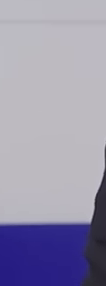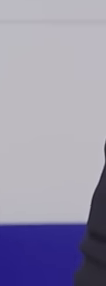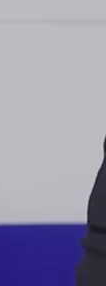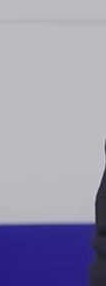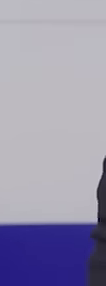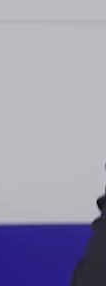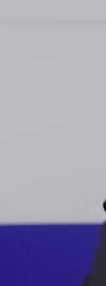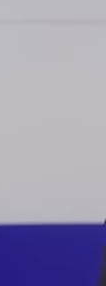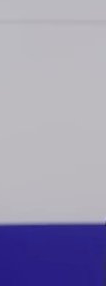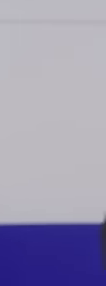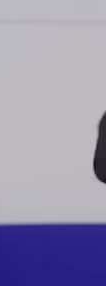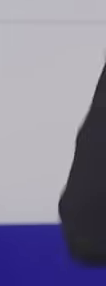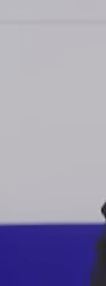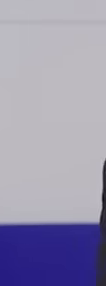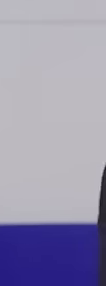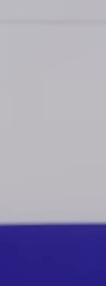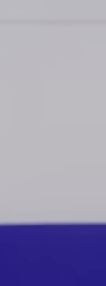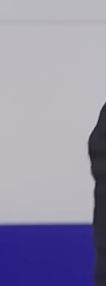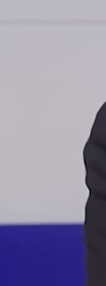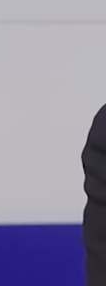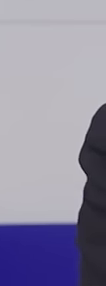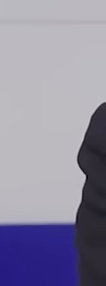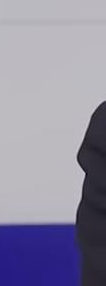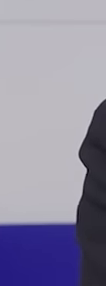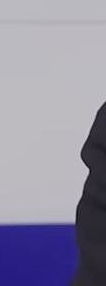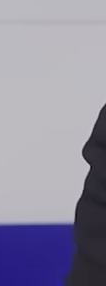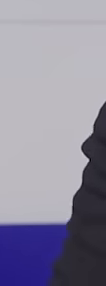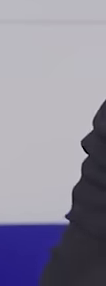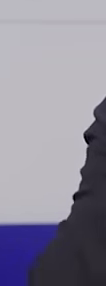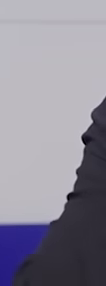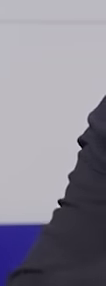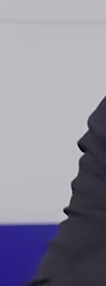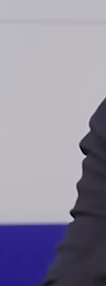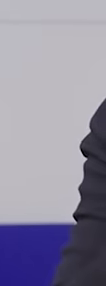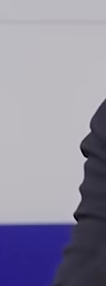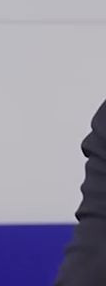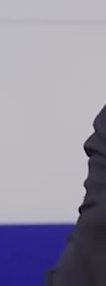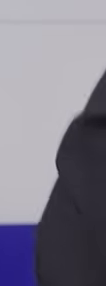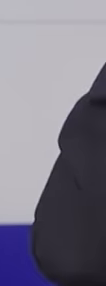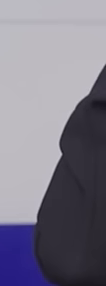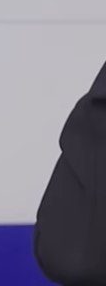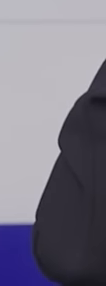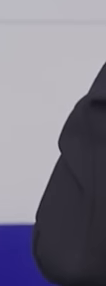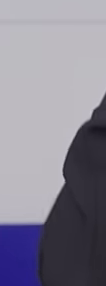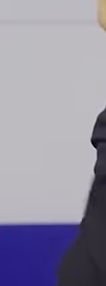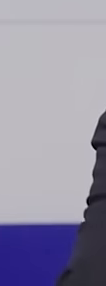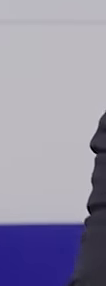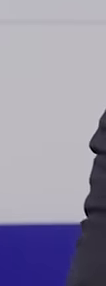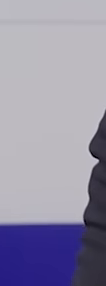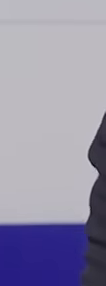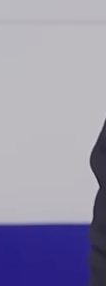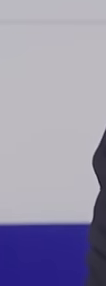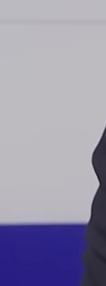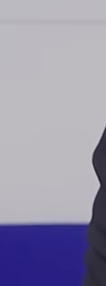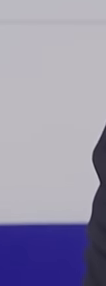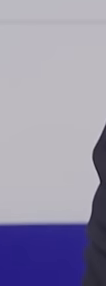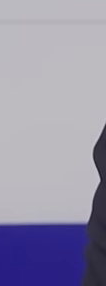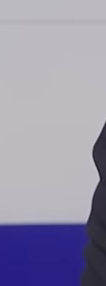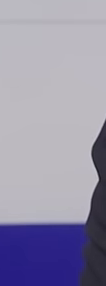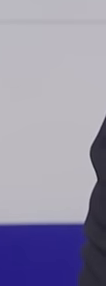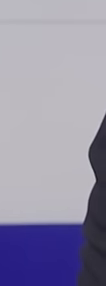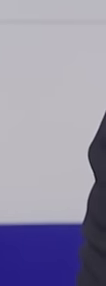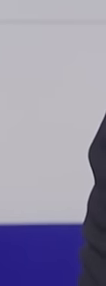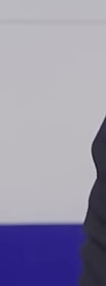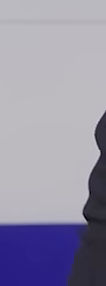정치라고 하는 것이 자신의 정치적 이익만을 추구할 수는 없습니다. 결국